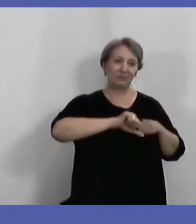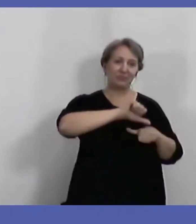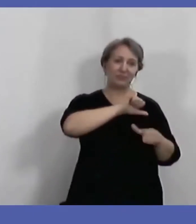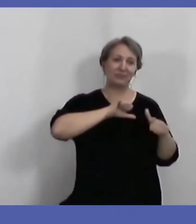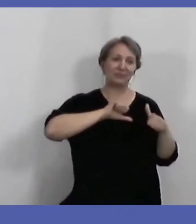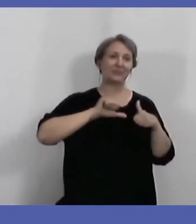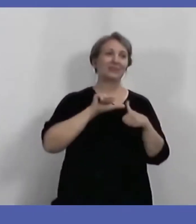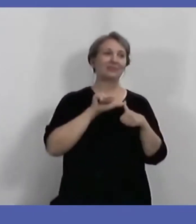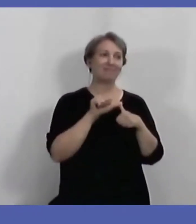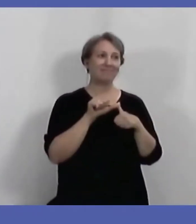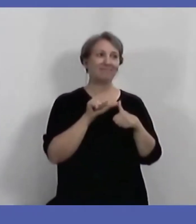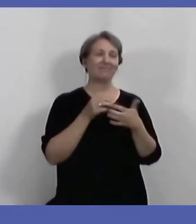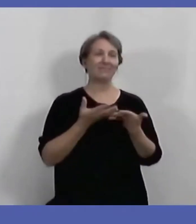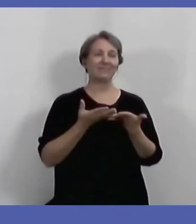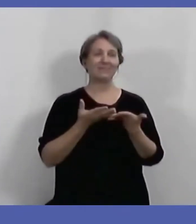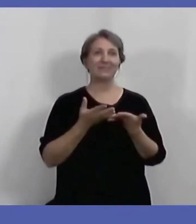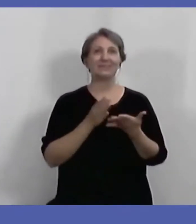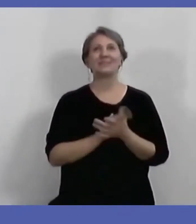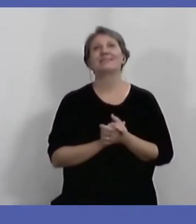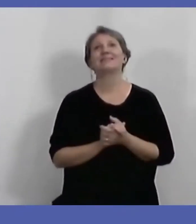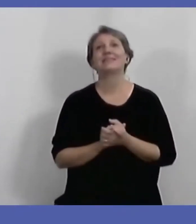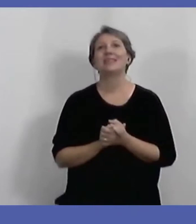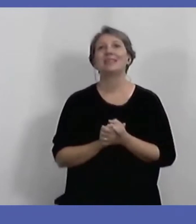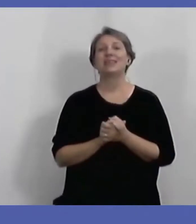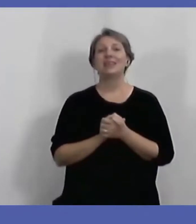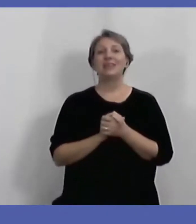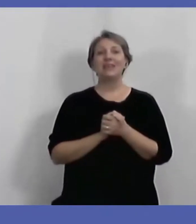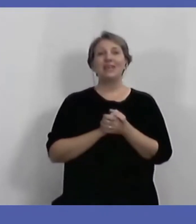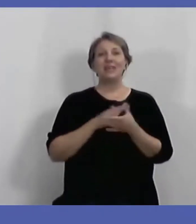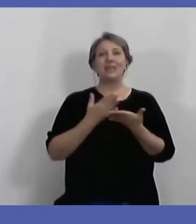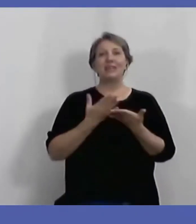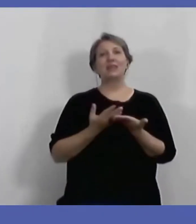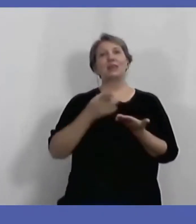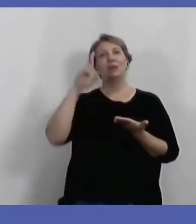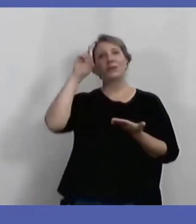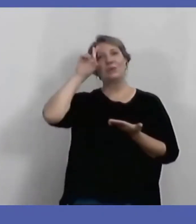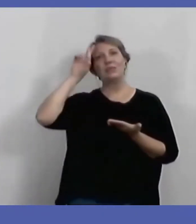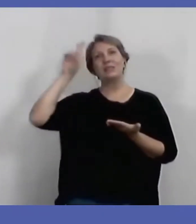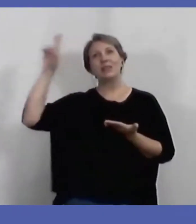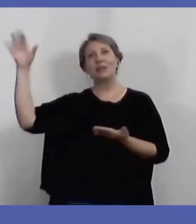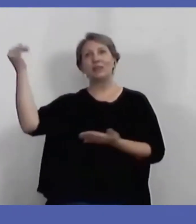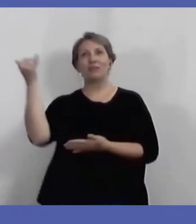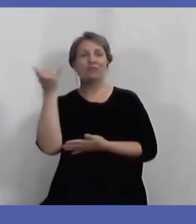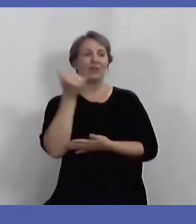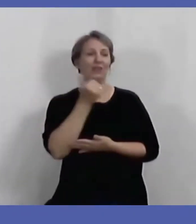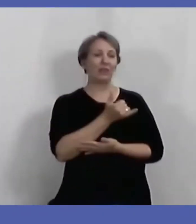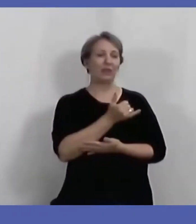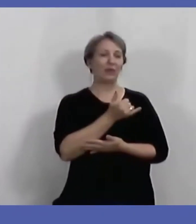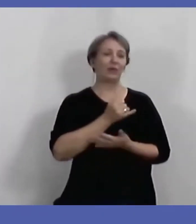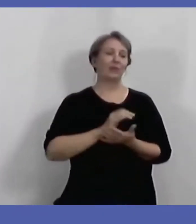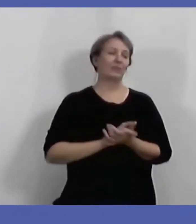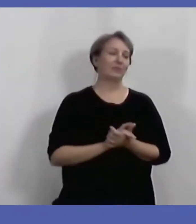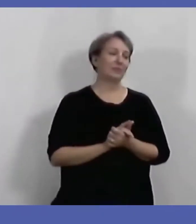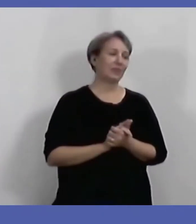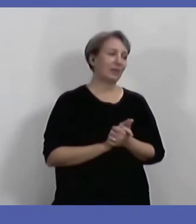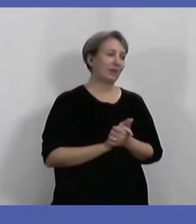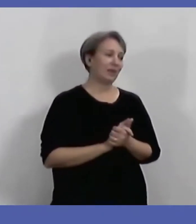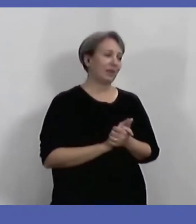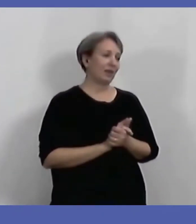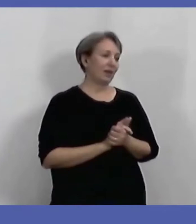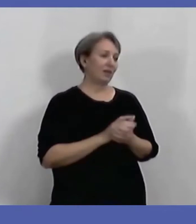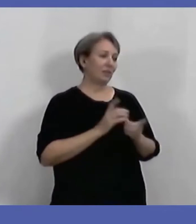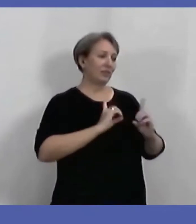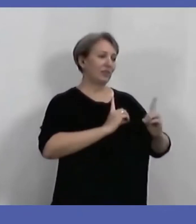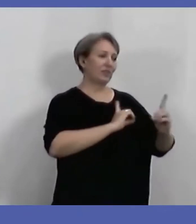né? Então o Senhor disse, versículo 24. Então disse Jesus a seus discípulos: